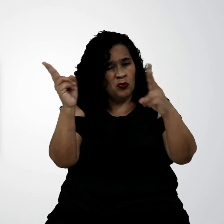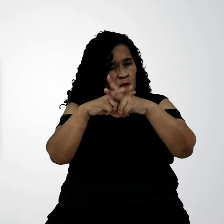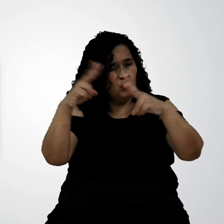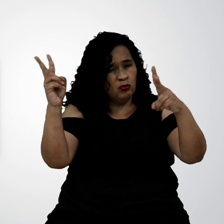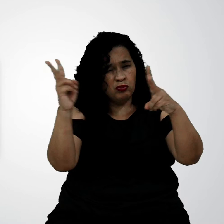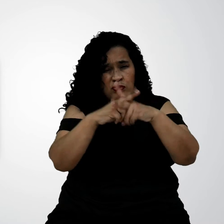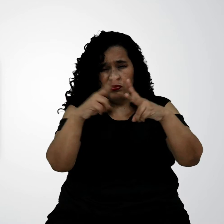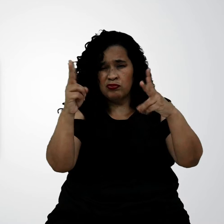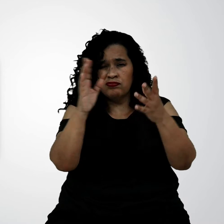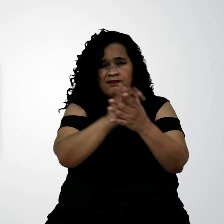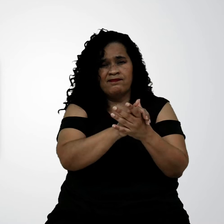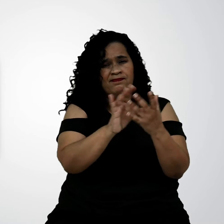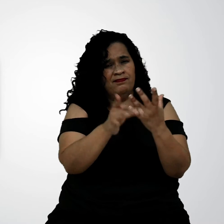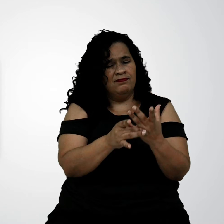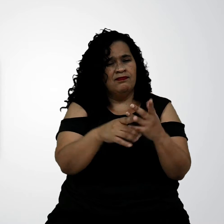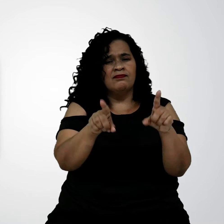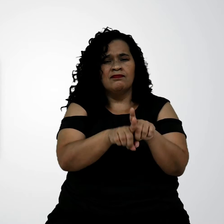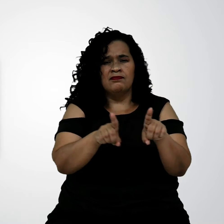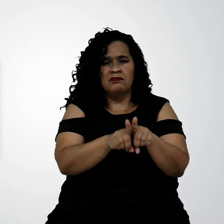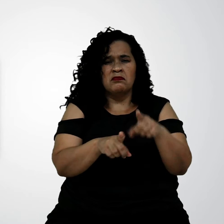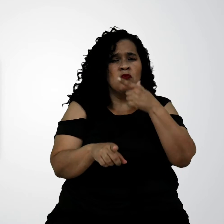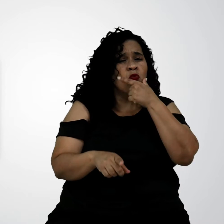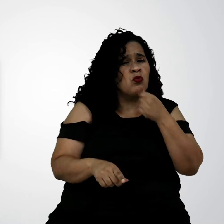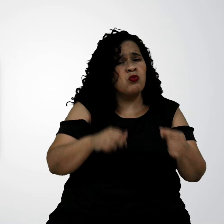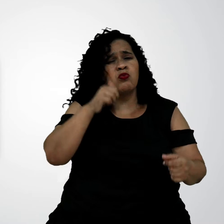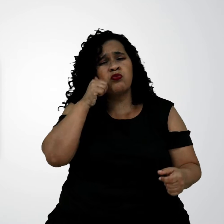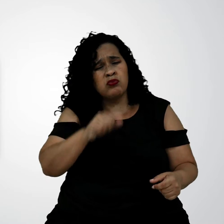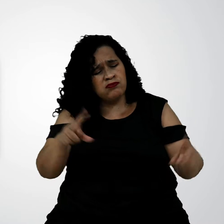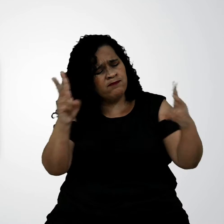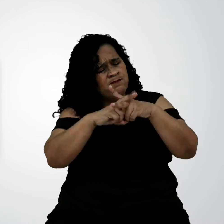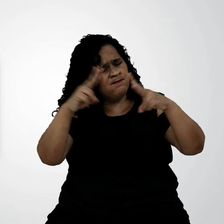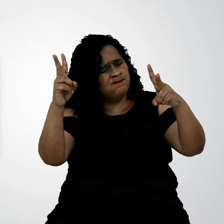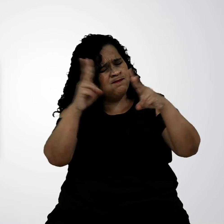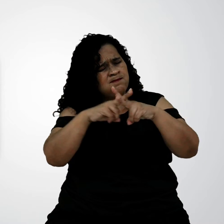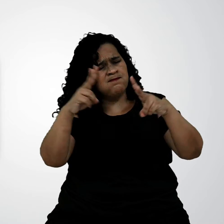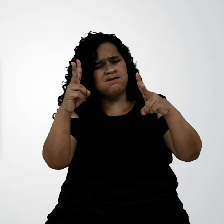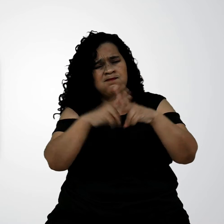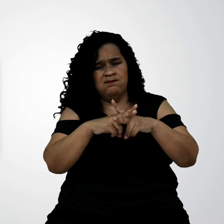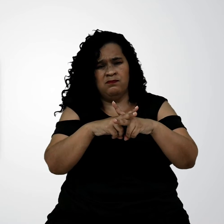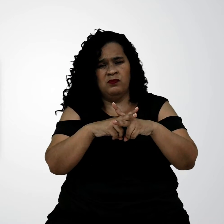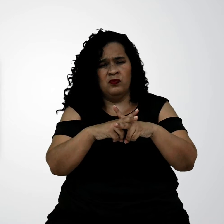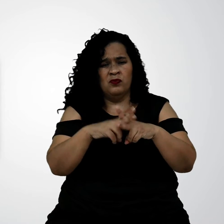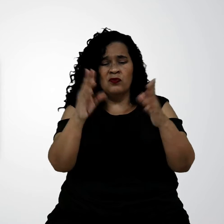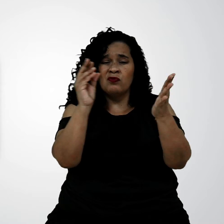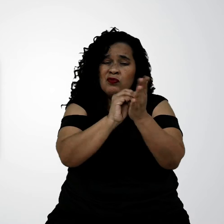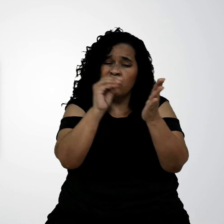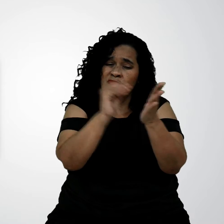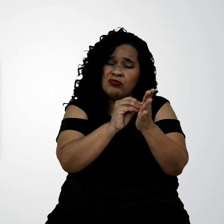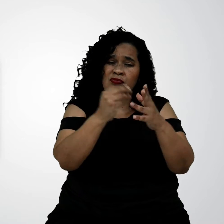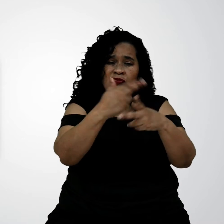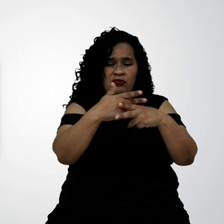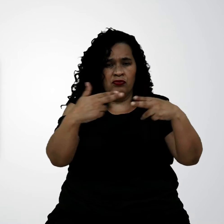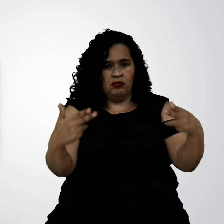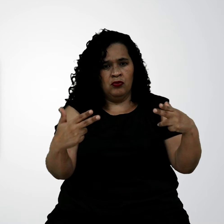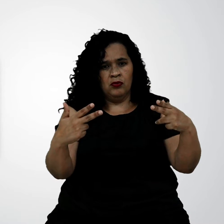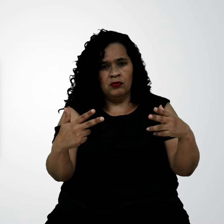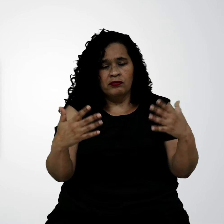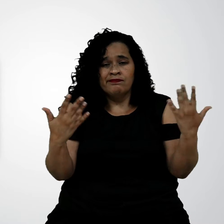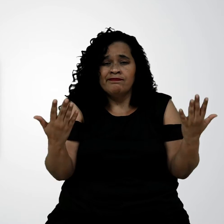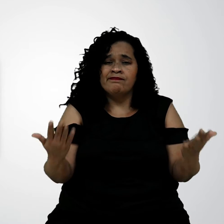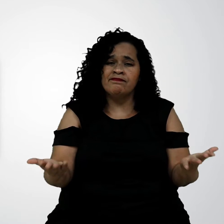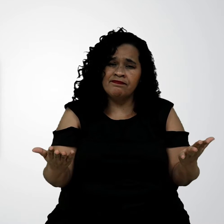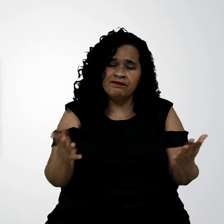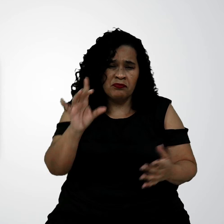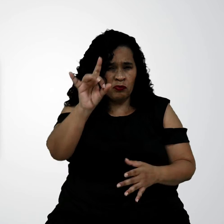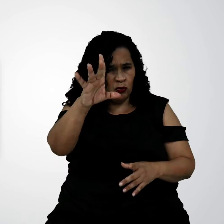tinha, o dinheiro que sempre faltava, problemas familiares. Mas se fossem só os problemas financeiros, problemas